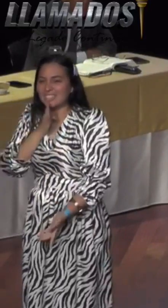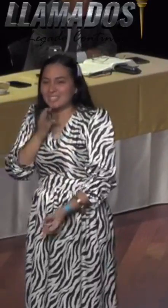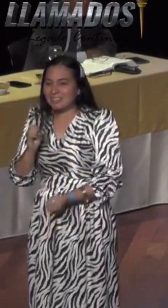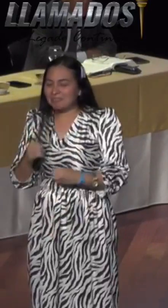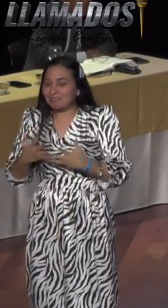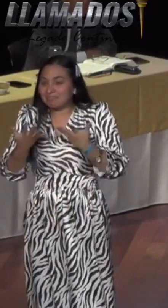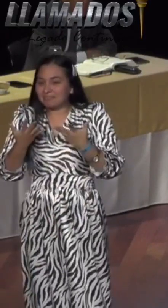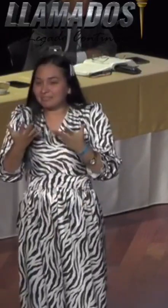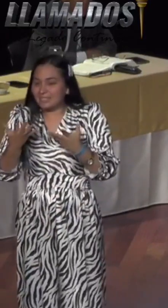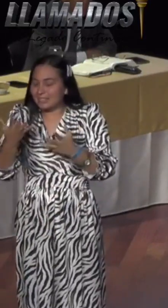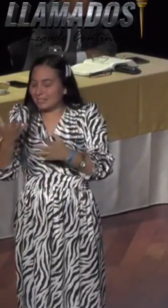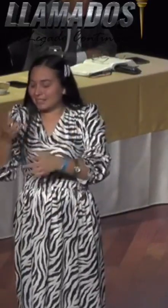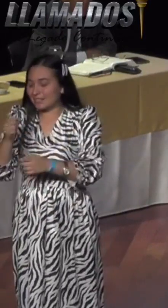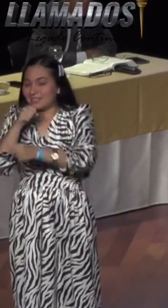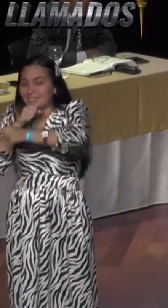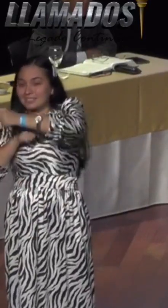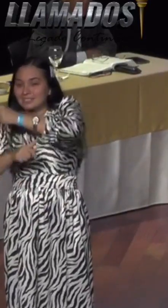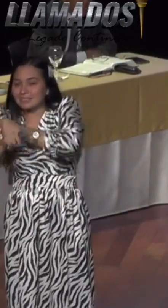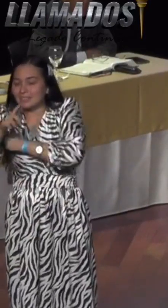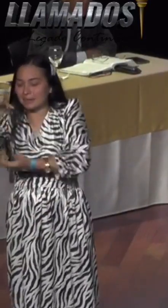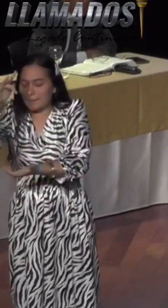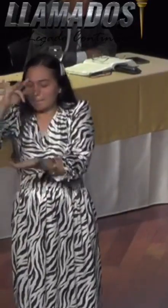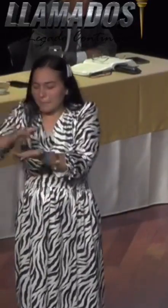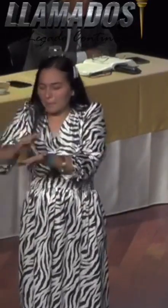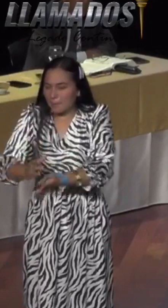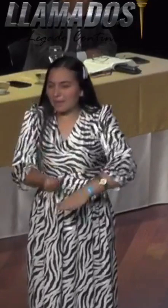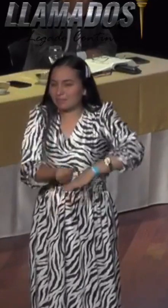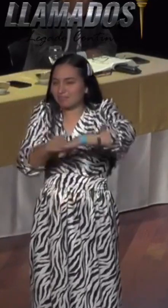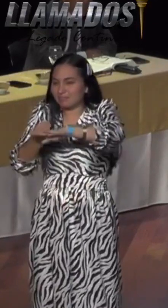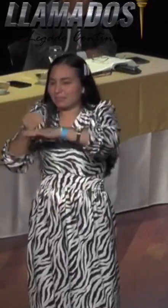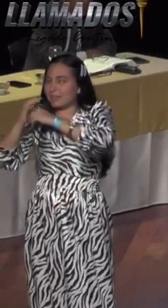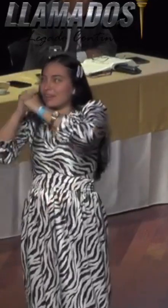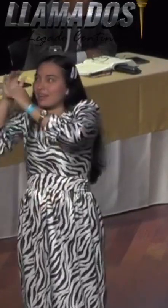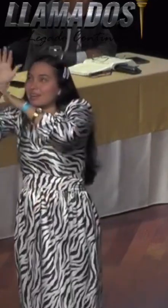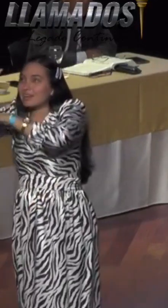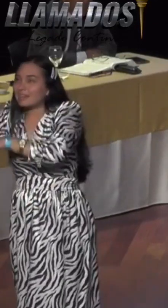estaba adorando al Señor, estaba dispuesto.